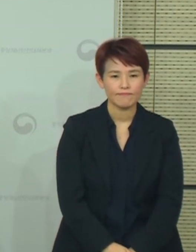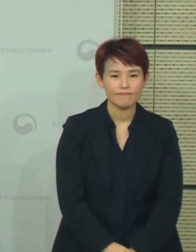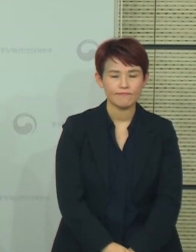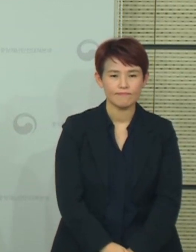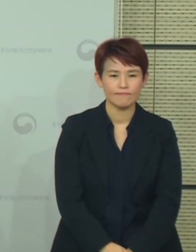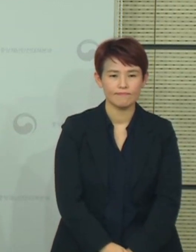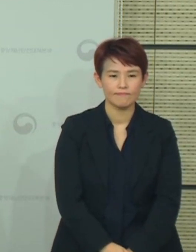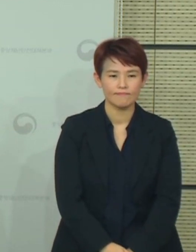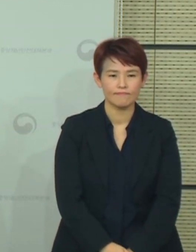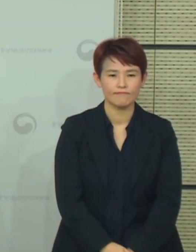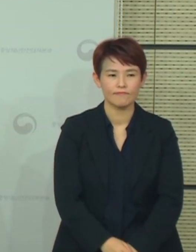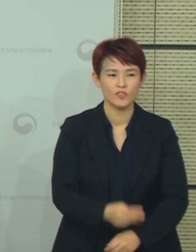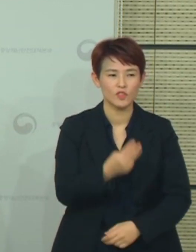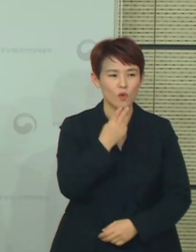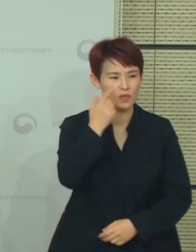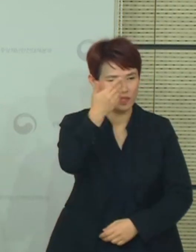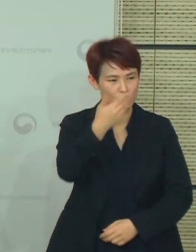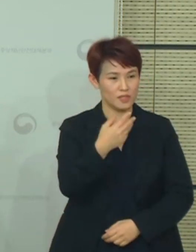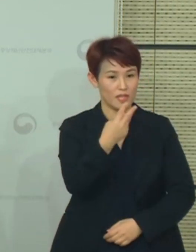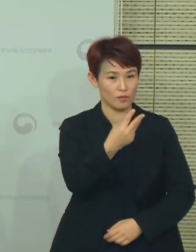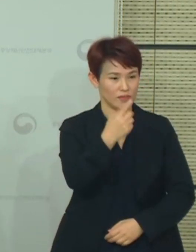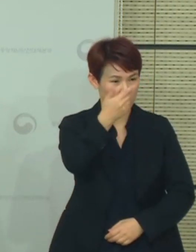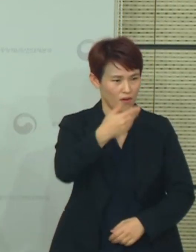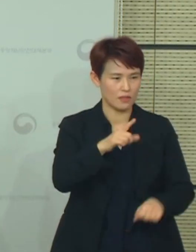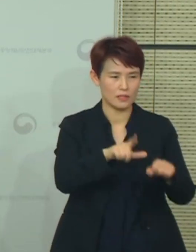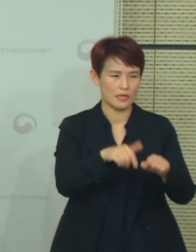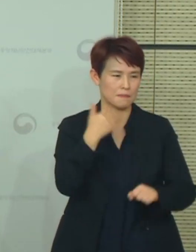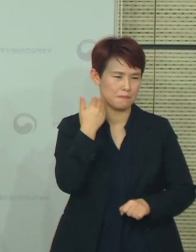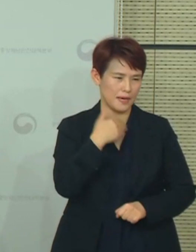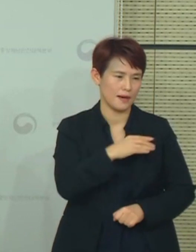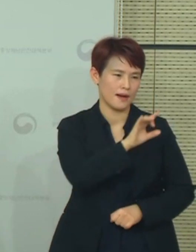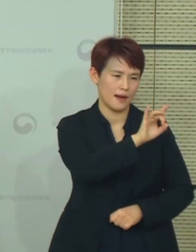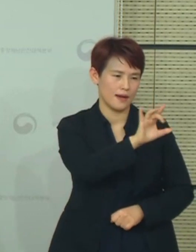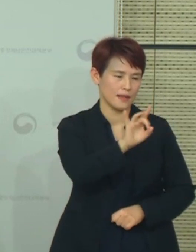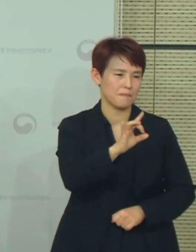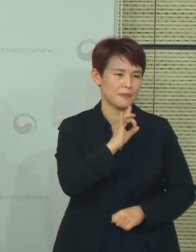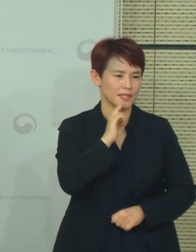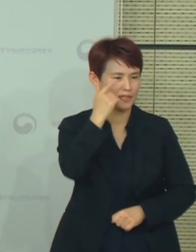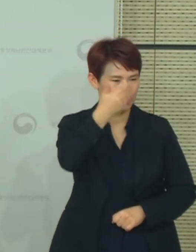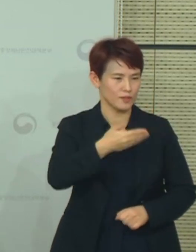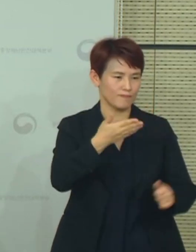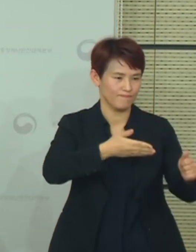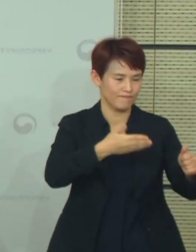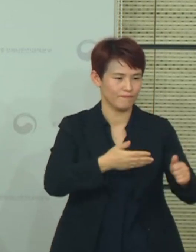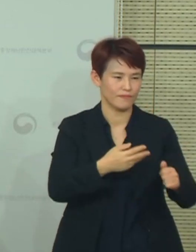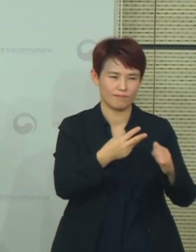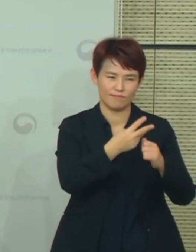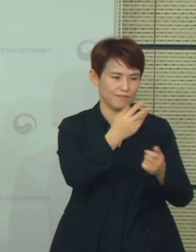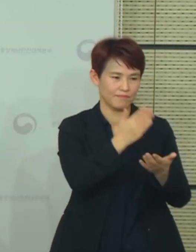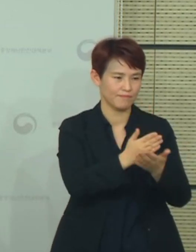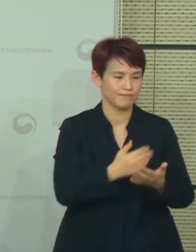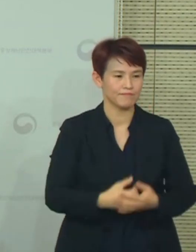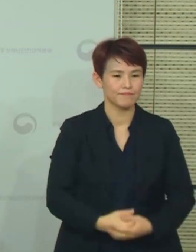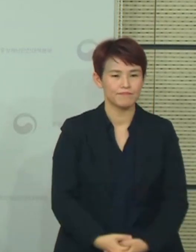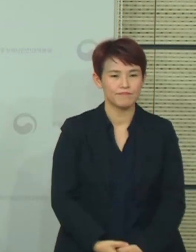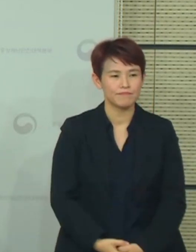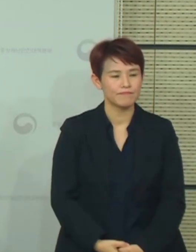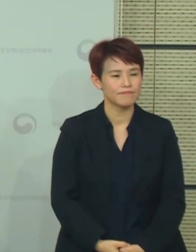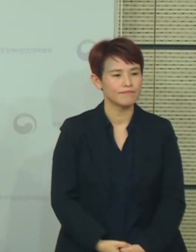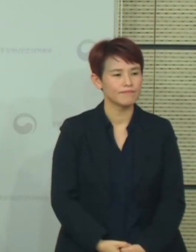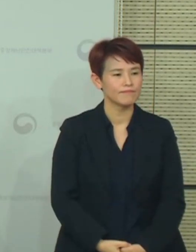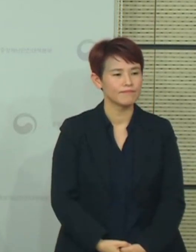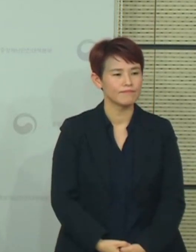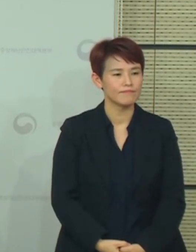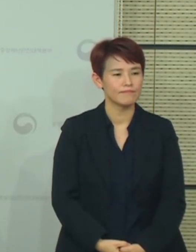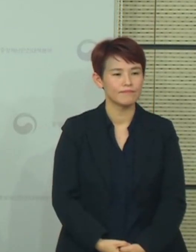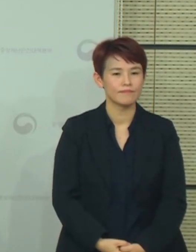네, 서울에서 2차 질의 세 분 신청하셨는데 시간 관계상 하나씩만 질문을 꼭 부탁드리겠습니다. 네, 서울에서 질문